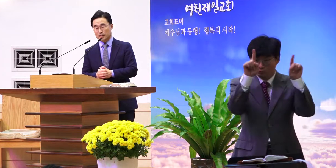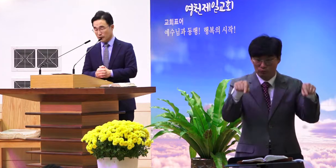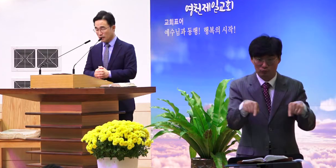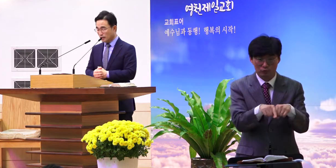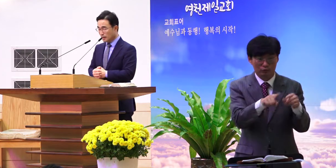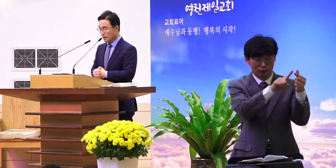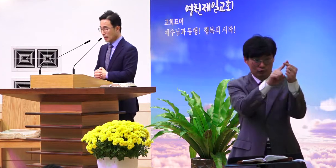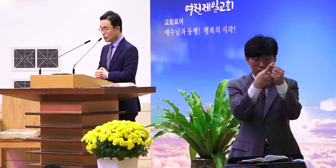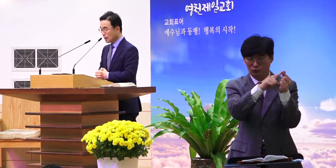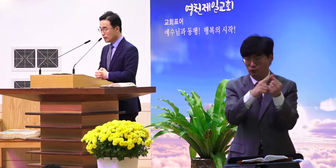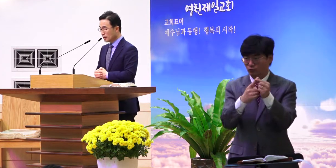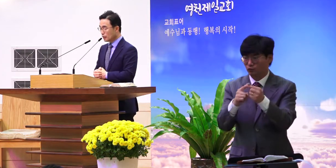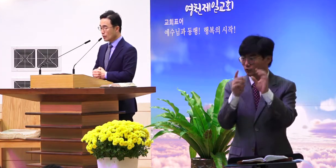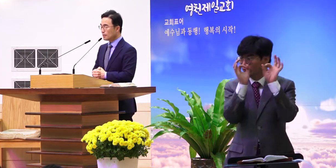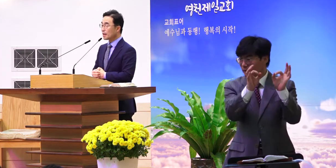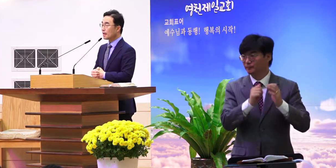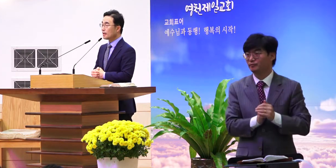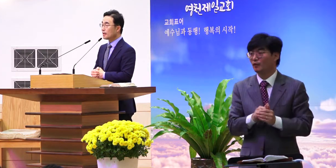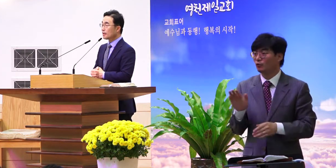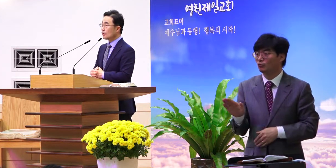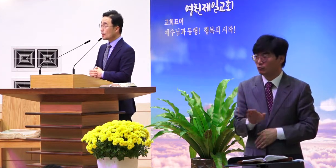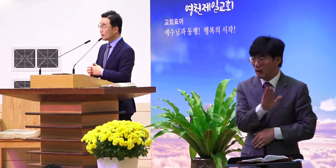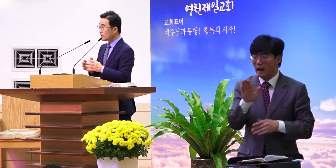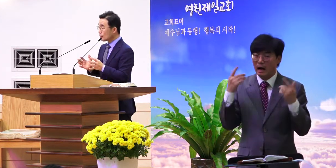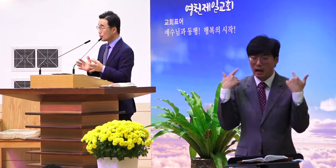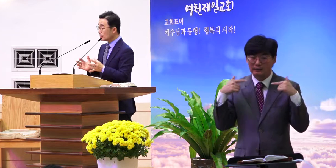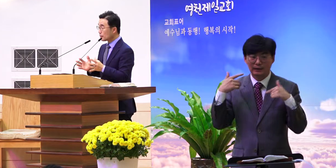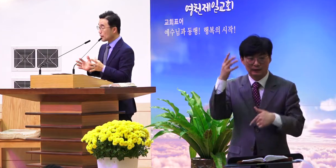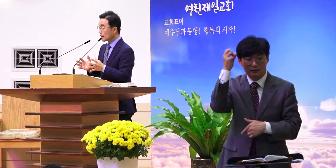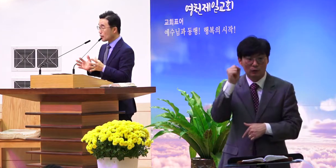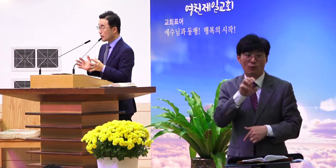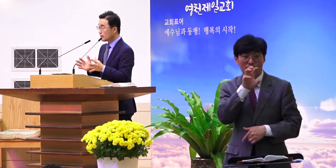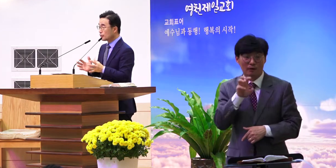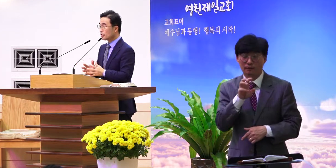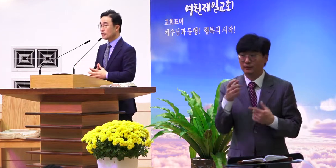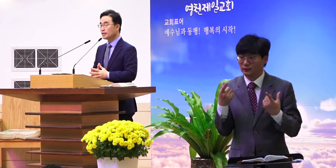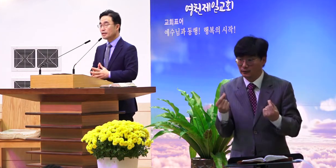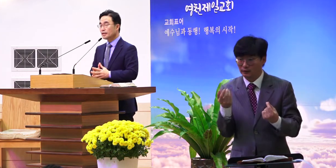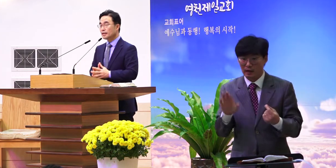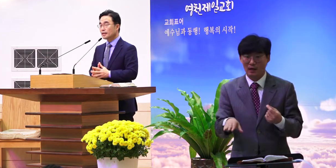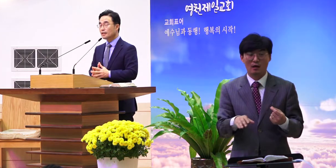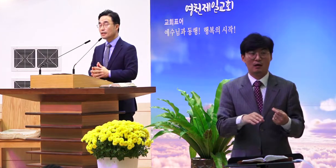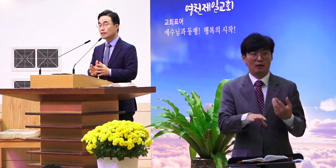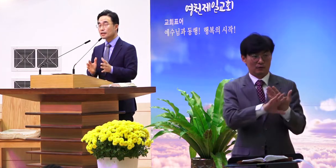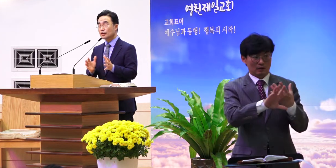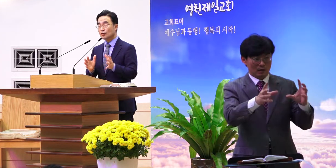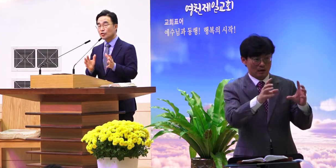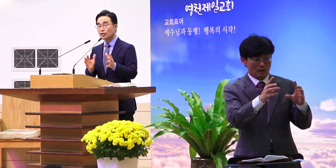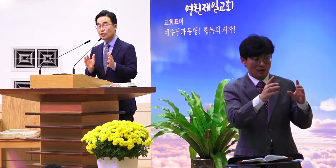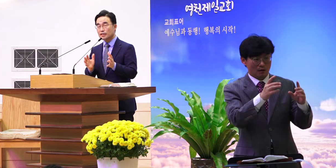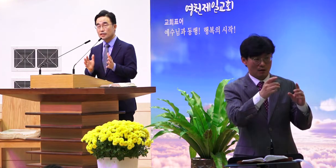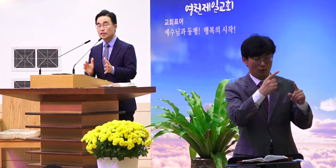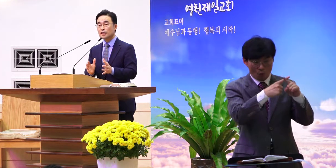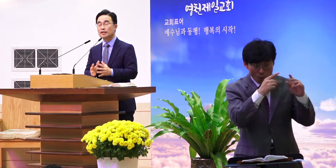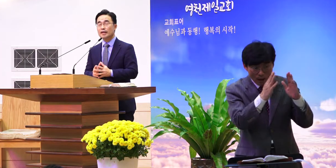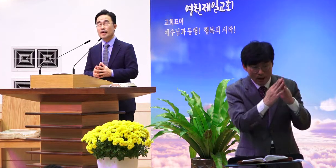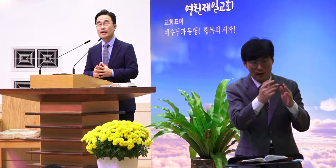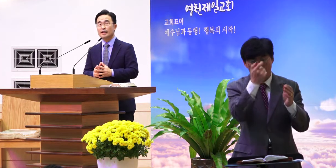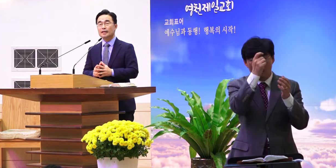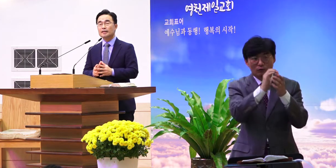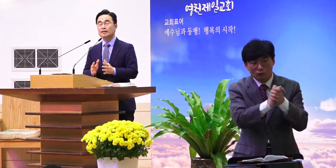하나님 앞에서 암송하며 기도합니다. 거기에 있는 기도문이 특별하다고 하는 이유는 그 기도문이 거기에